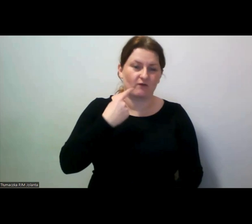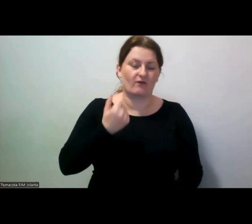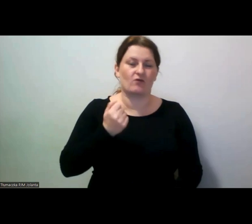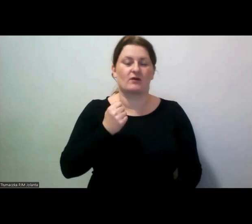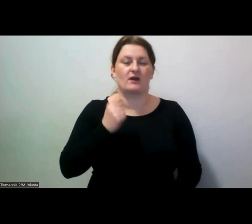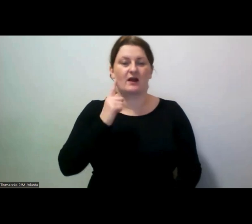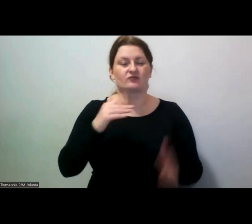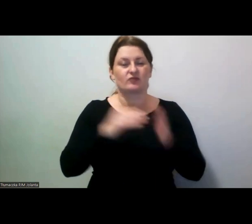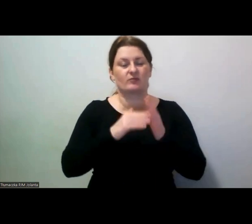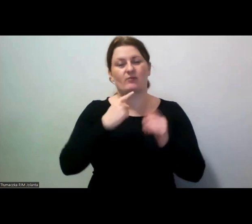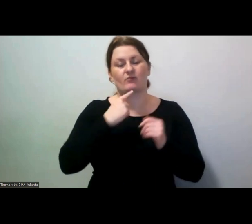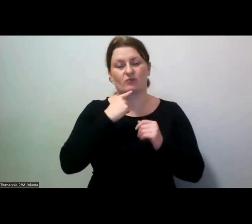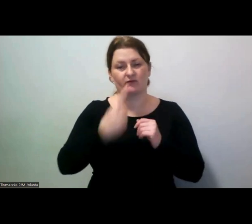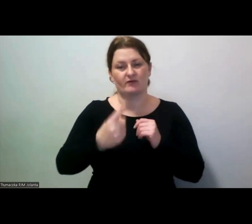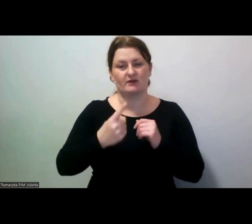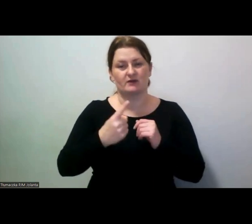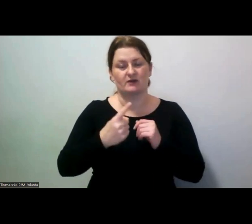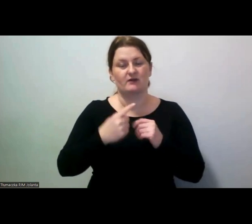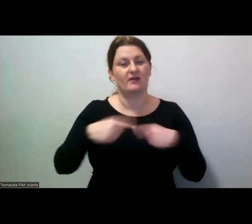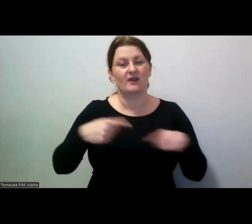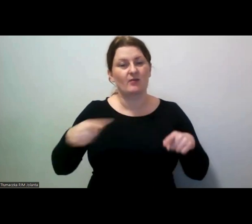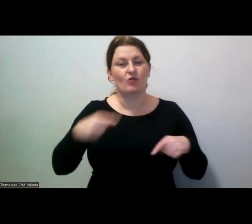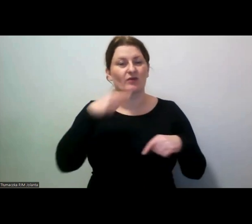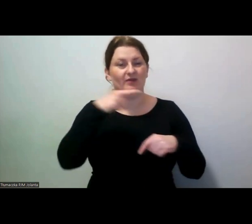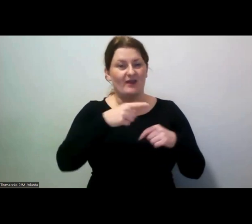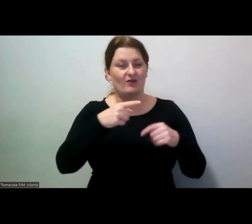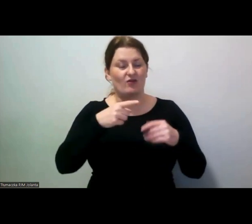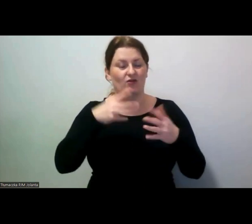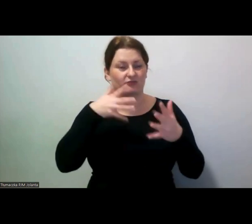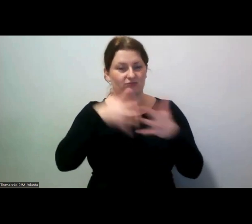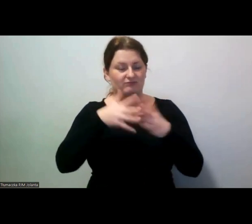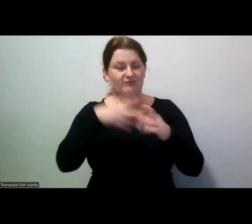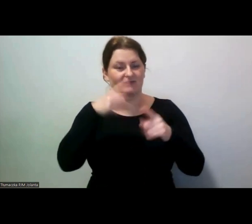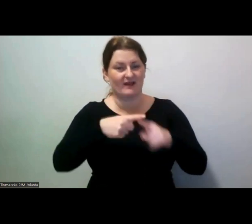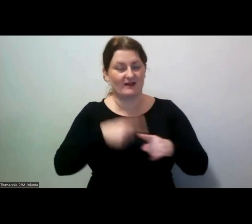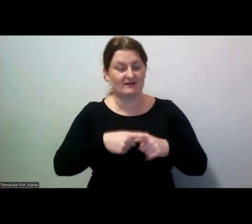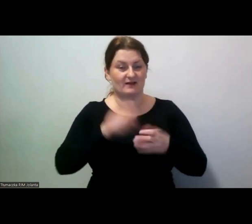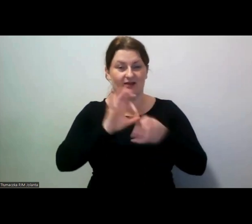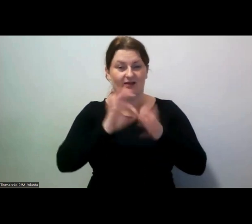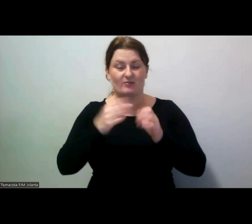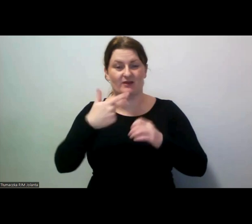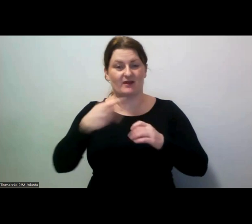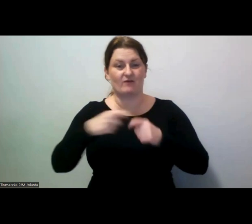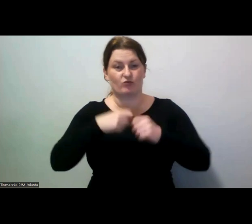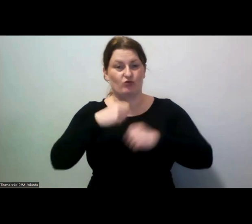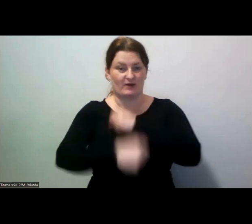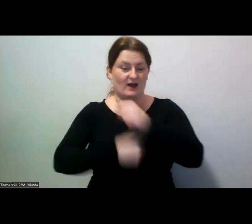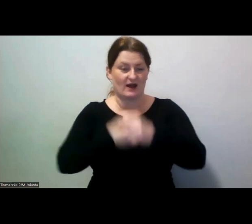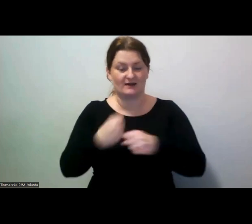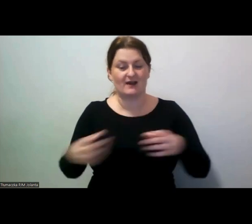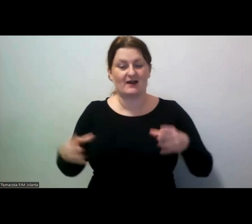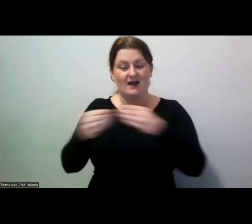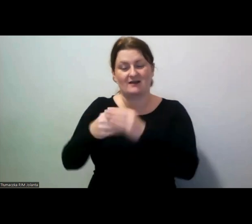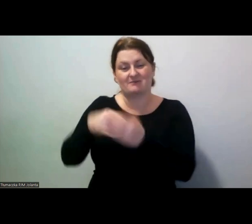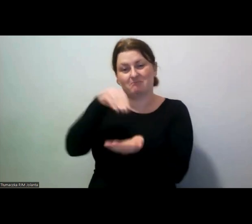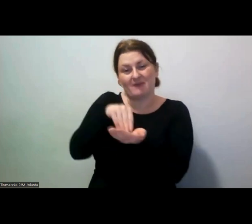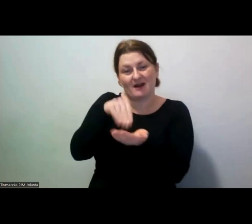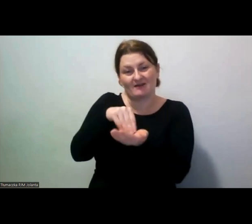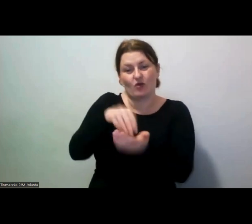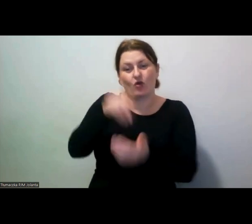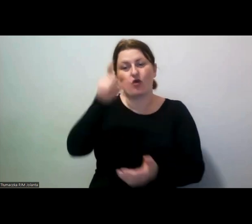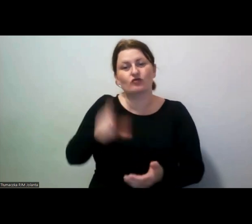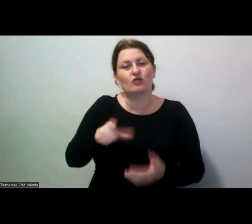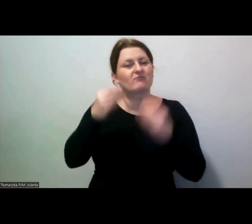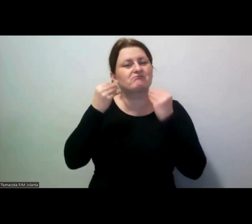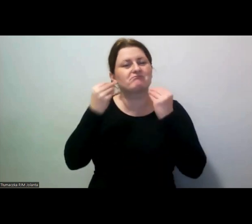ale trzeba powiedzieć, że nie byłoby tego narzędzia właśnie gdyby nie współpraca z praktykiem, z osobą